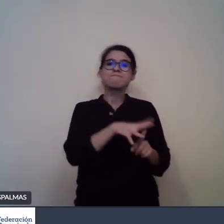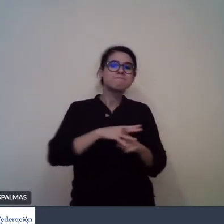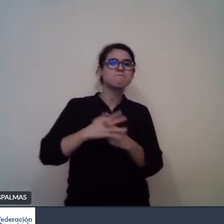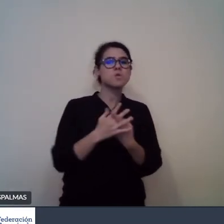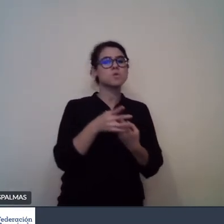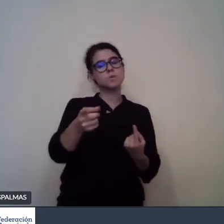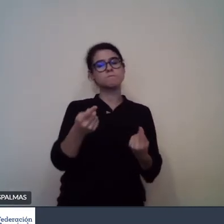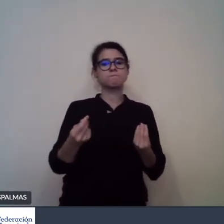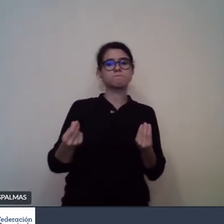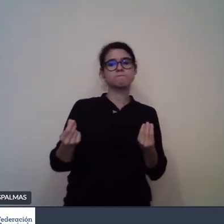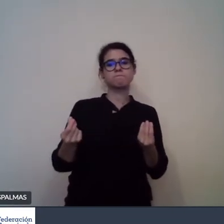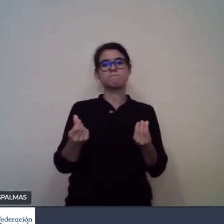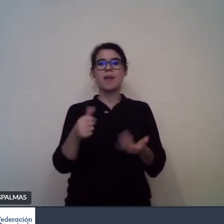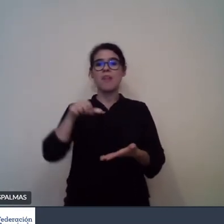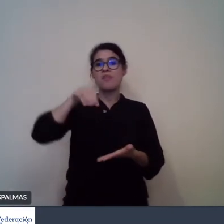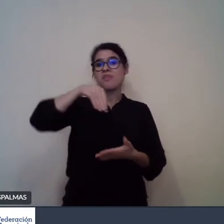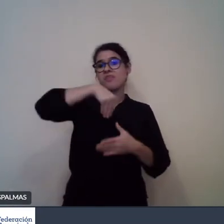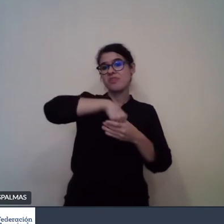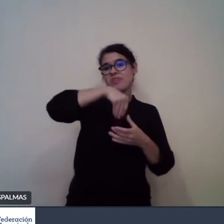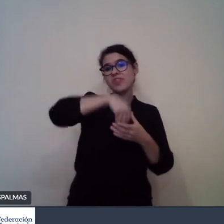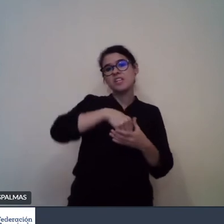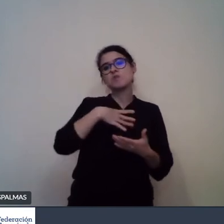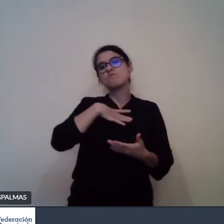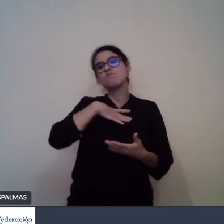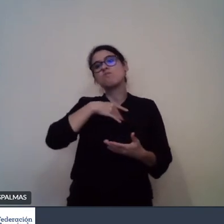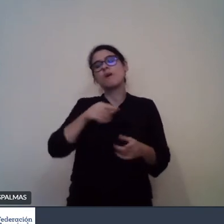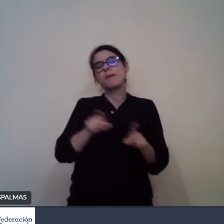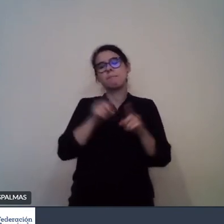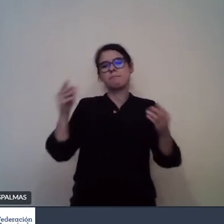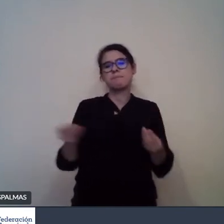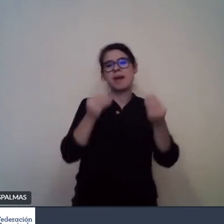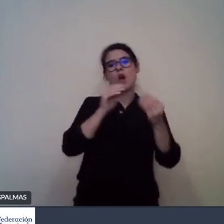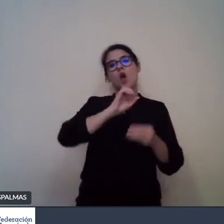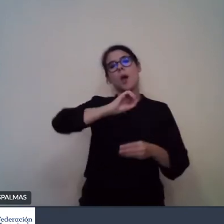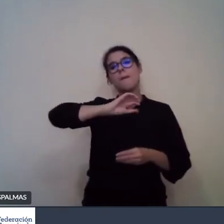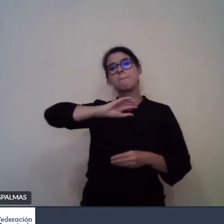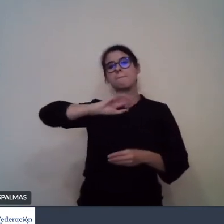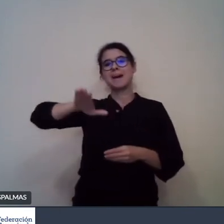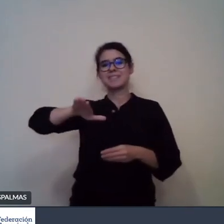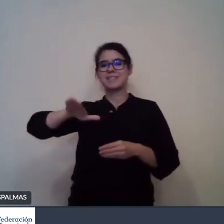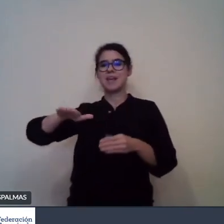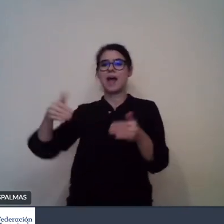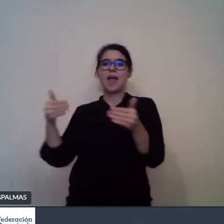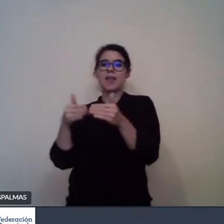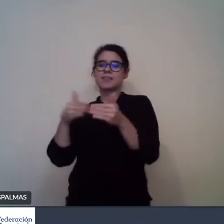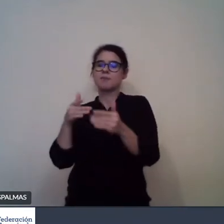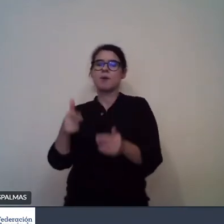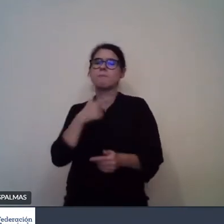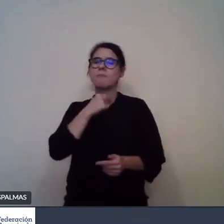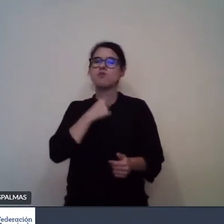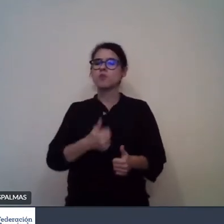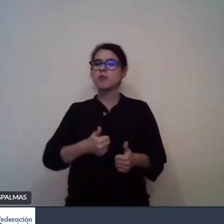estado tan dentro, probablemente si la opción correcta sea el pase a la esquina, pero a mí me gusta mucho buscar el pase interior.